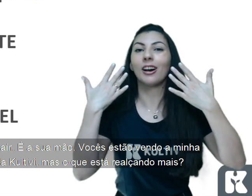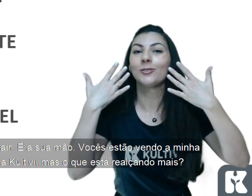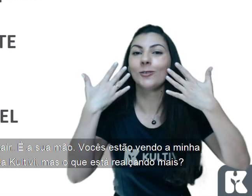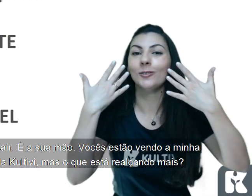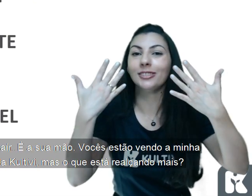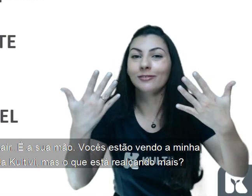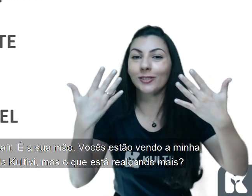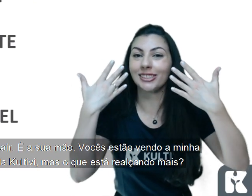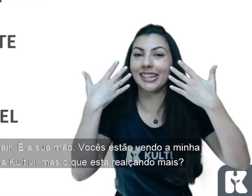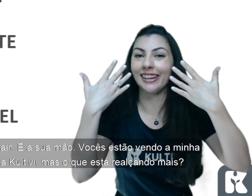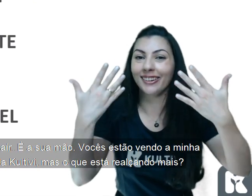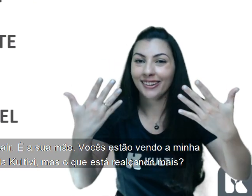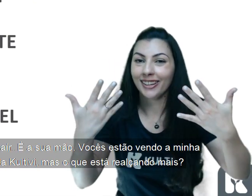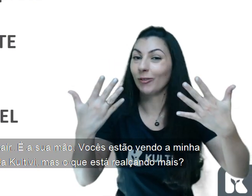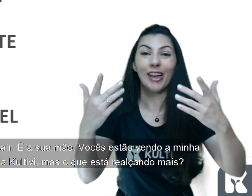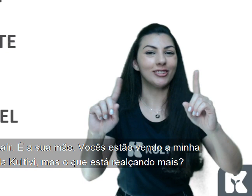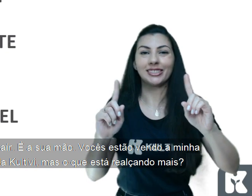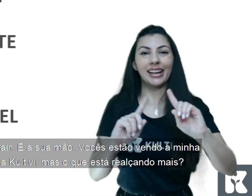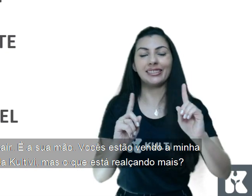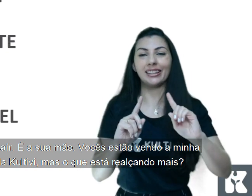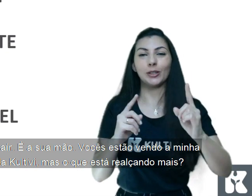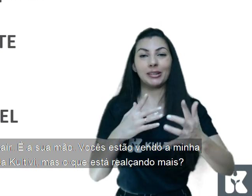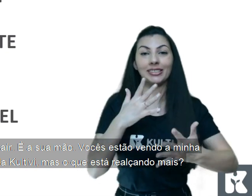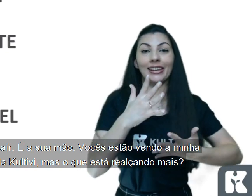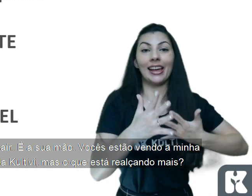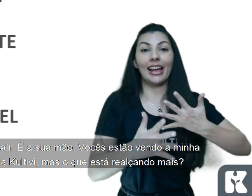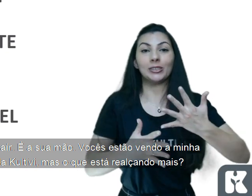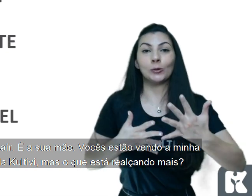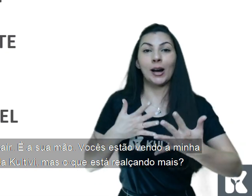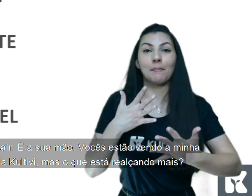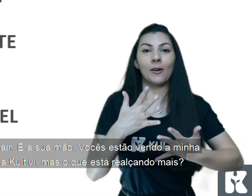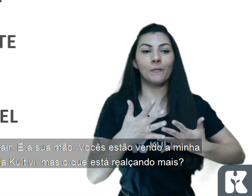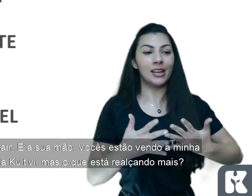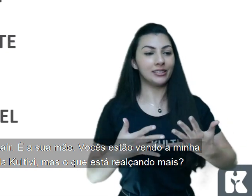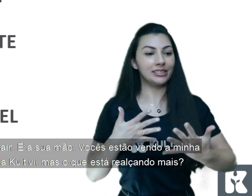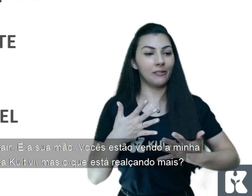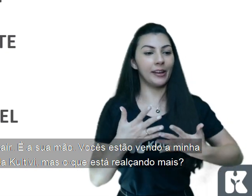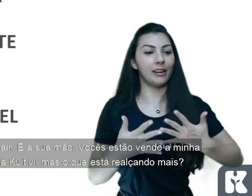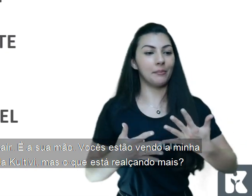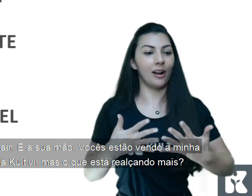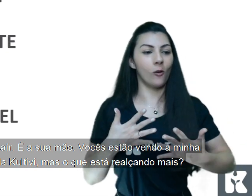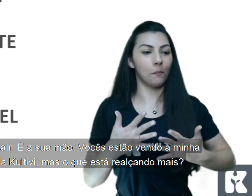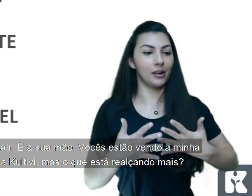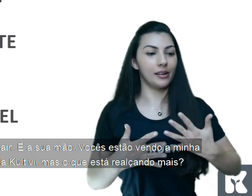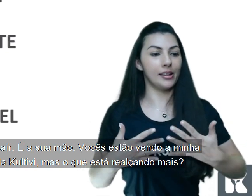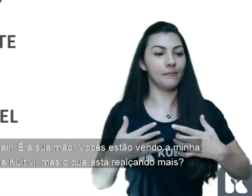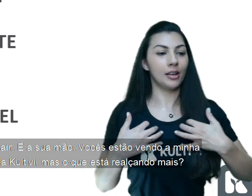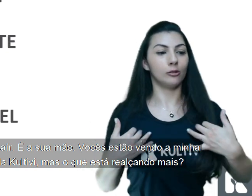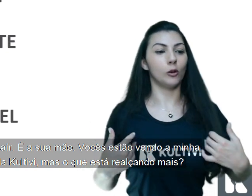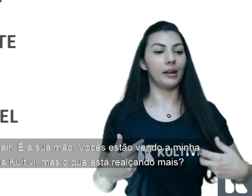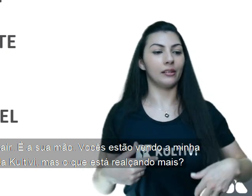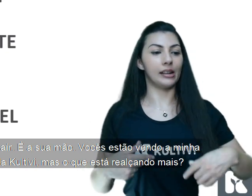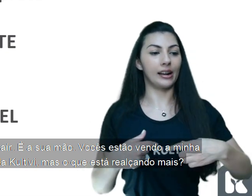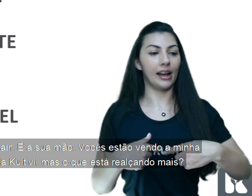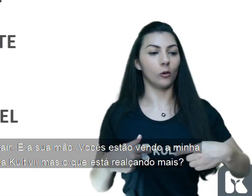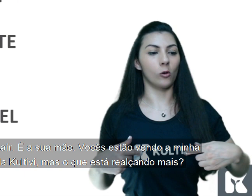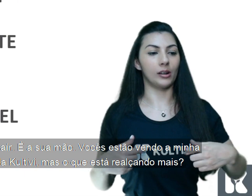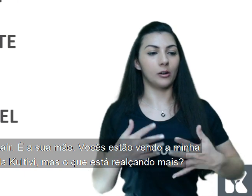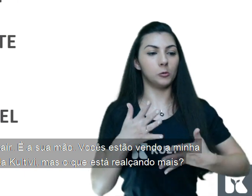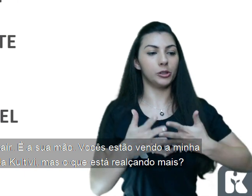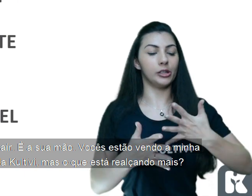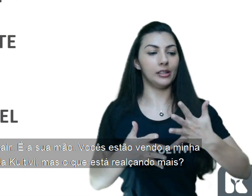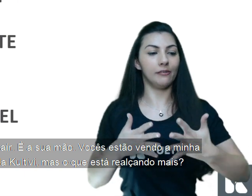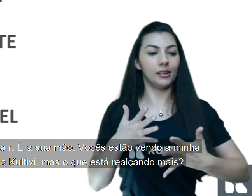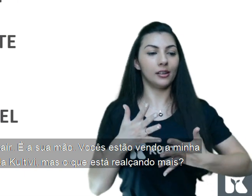não você. Não é você que tem que sobressair, é a sua mão. Vocês estão vendo a minha roupa aqui? Tudo bem, tem aqui a logo